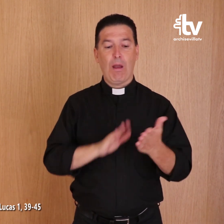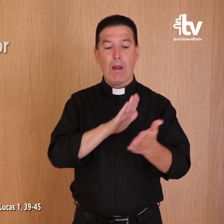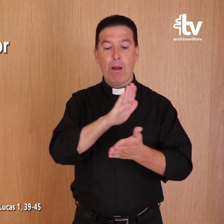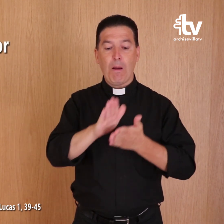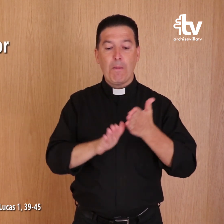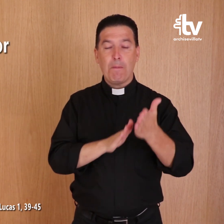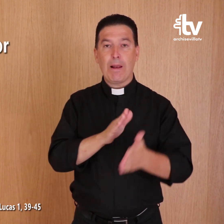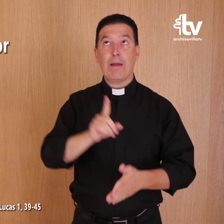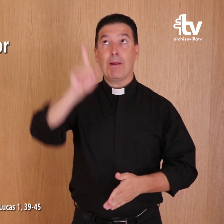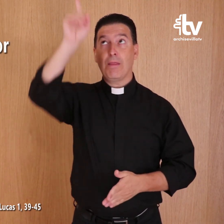Palabra del Señor